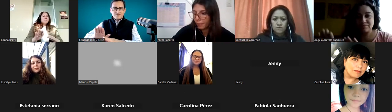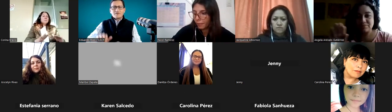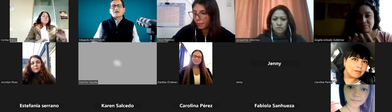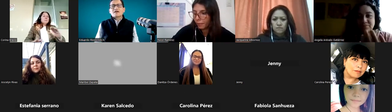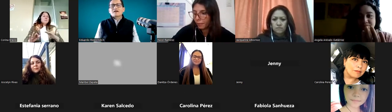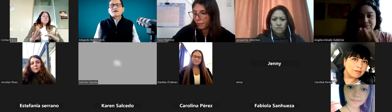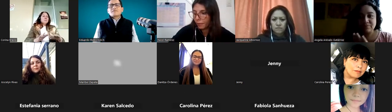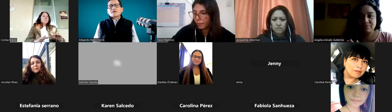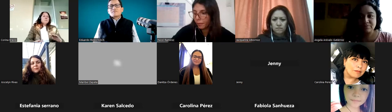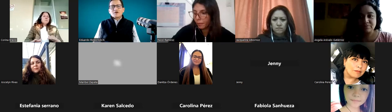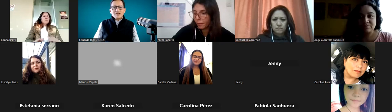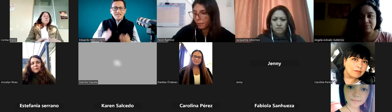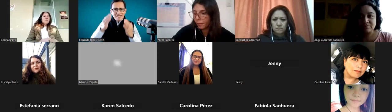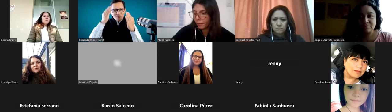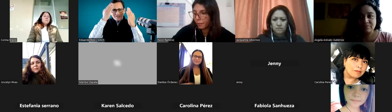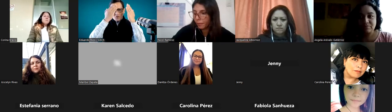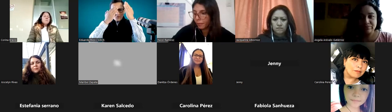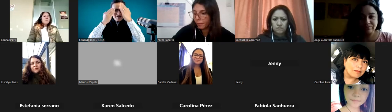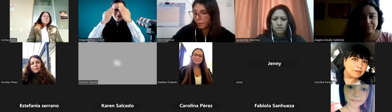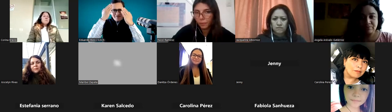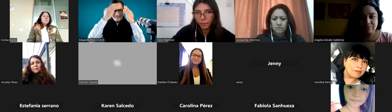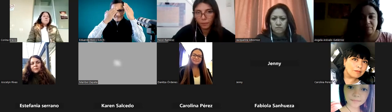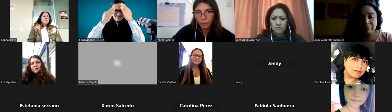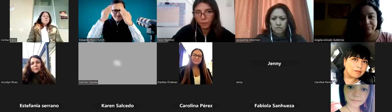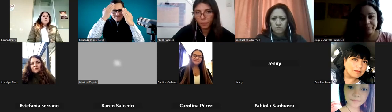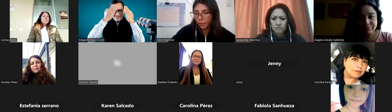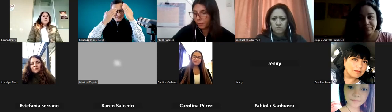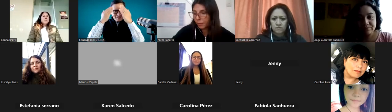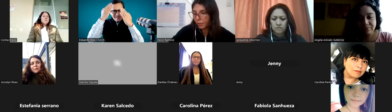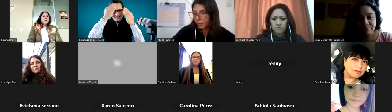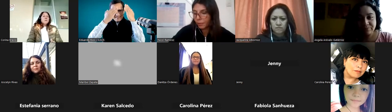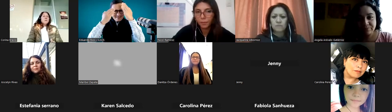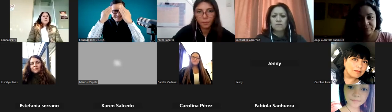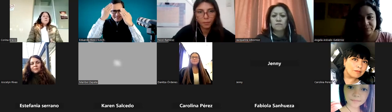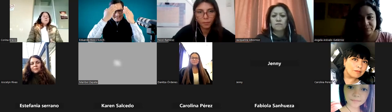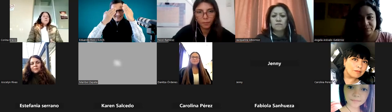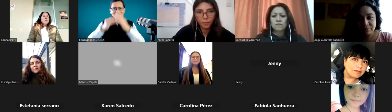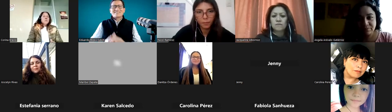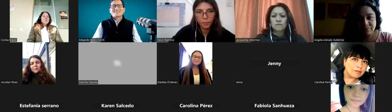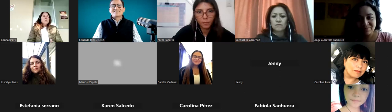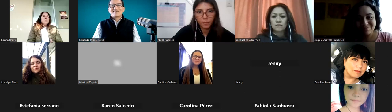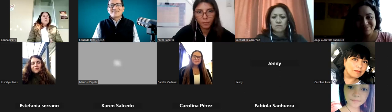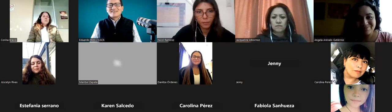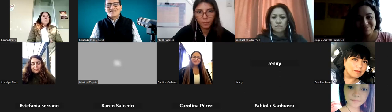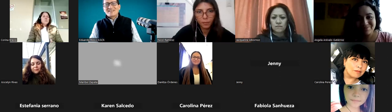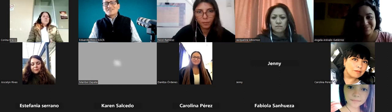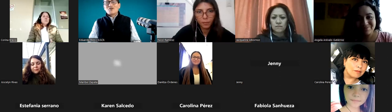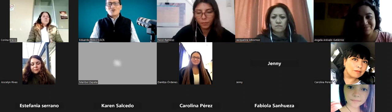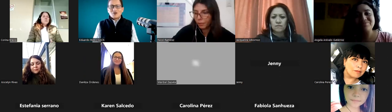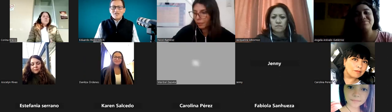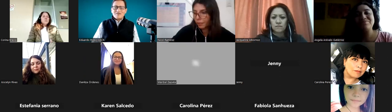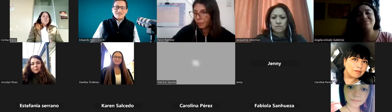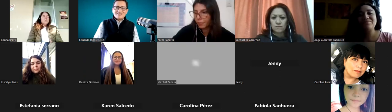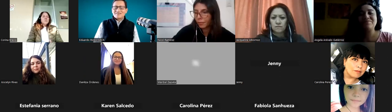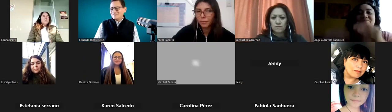cuídate. Pero aquí en este caso es el cuidado de la mente, por eso que es aquí. El